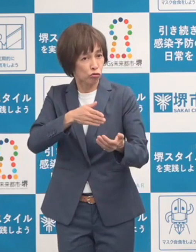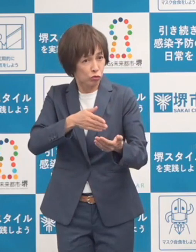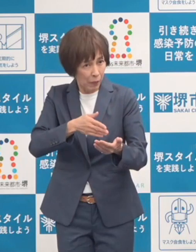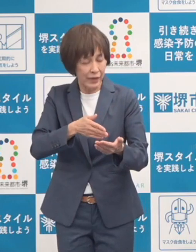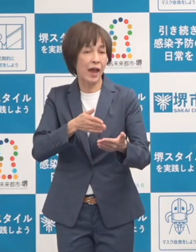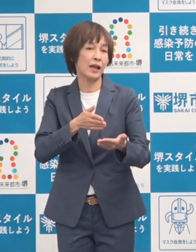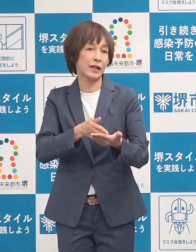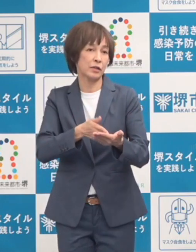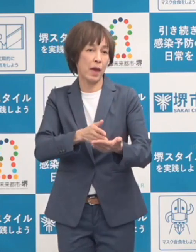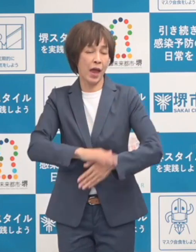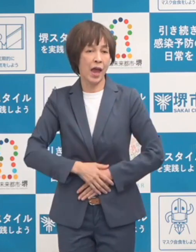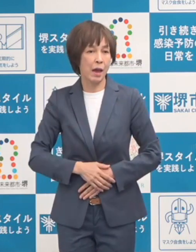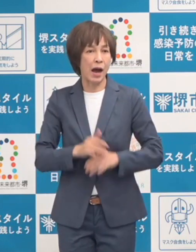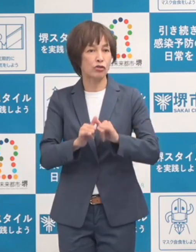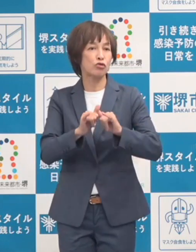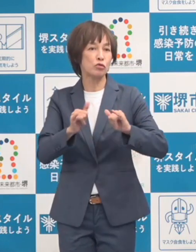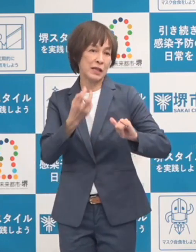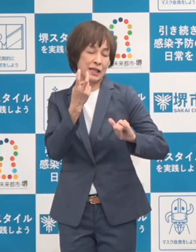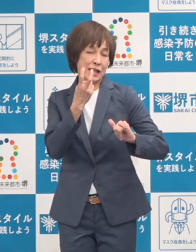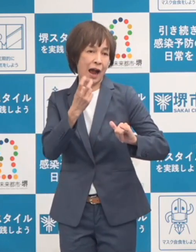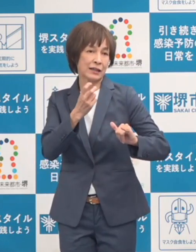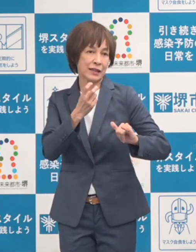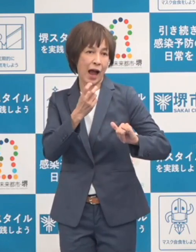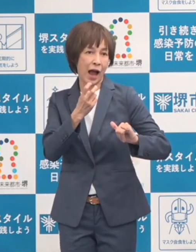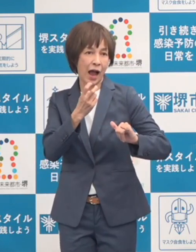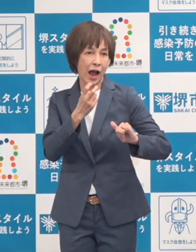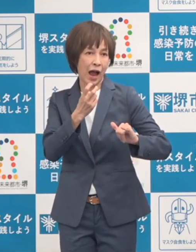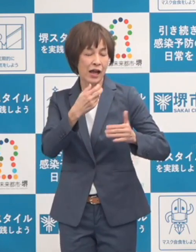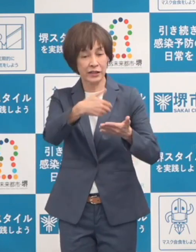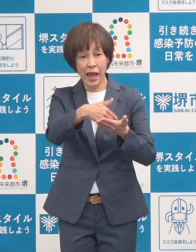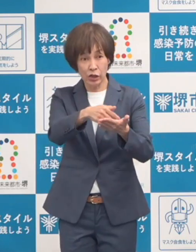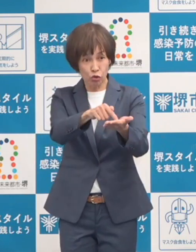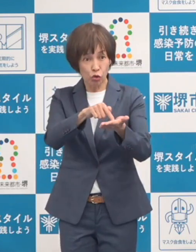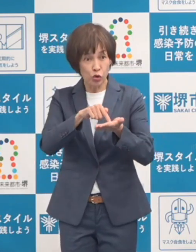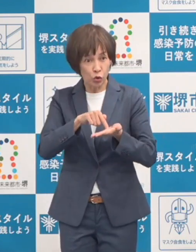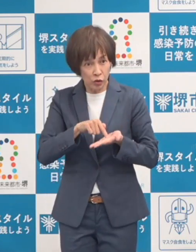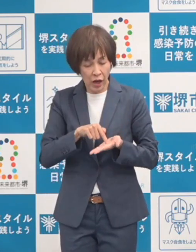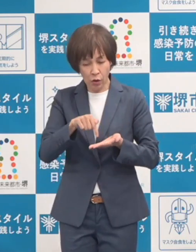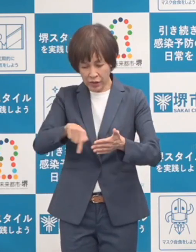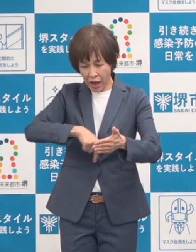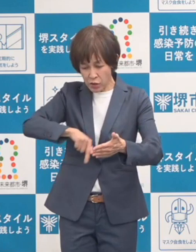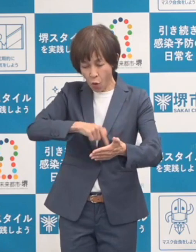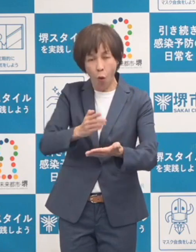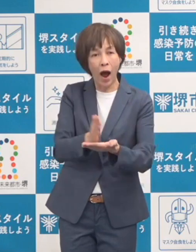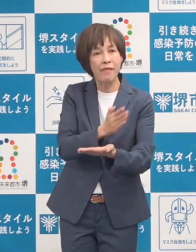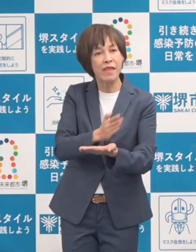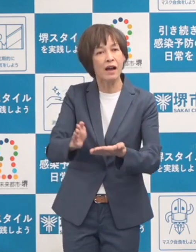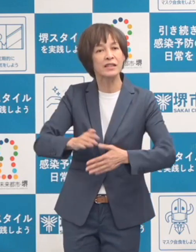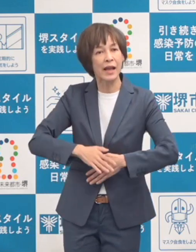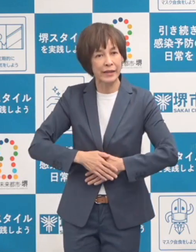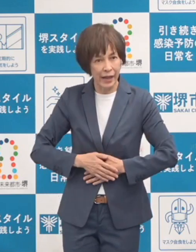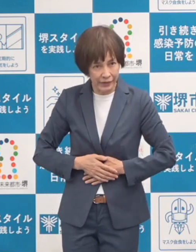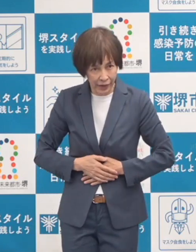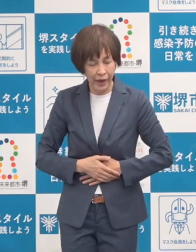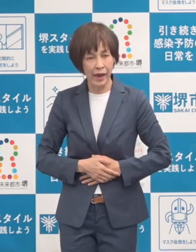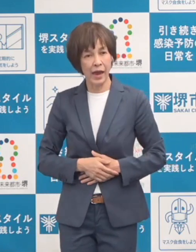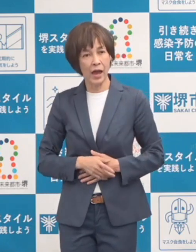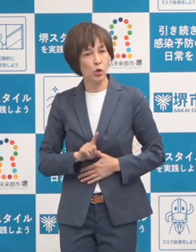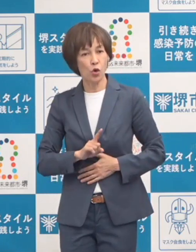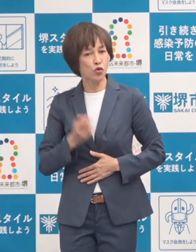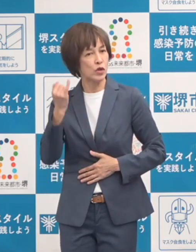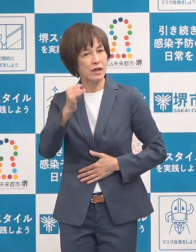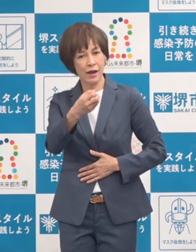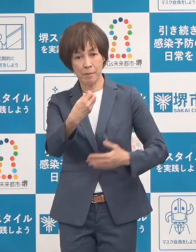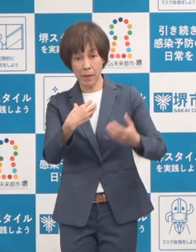求ということですので、実際にその内容判断をしていただいて、どういうご意見が出